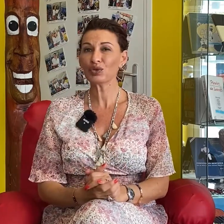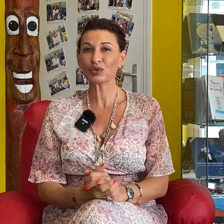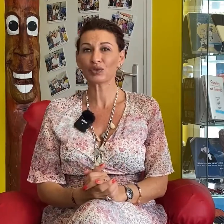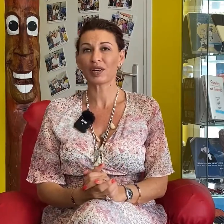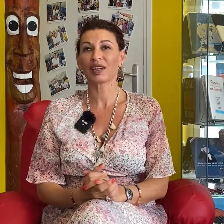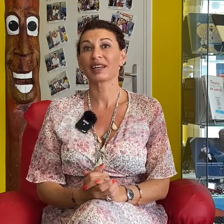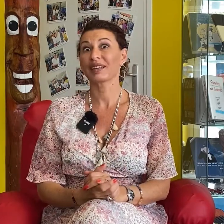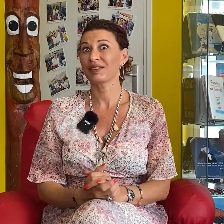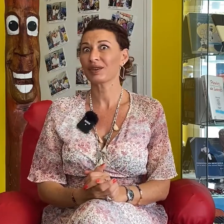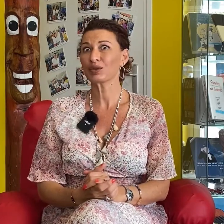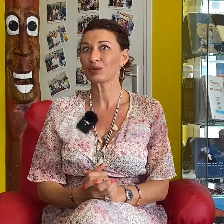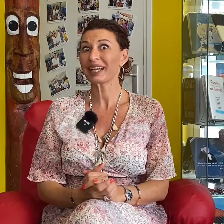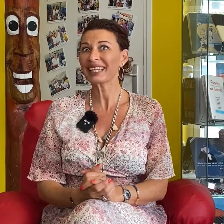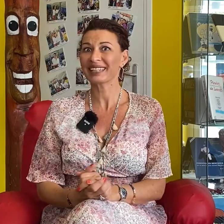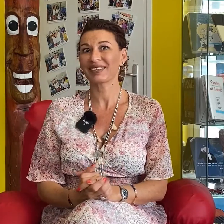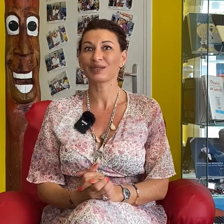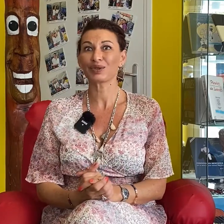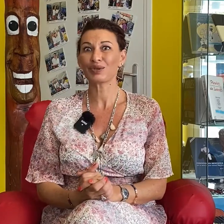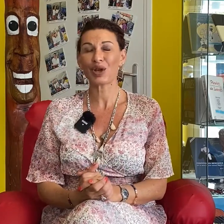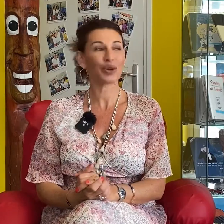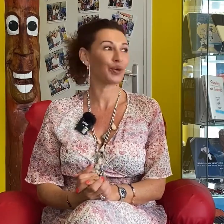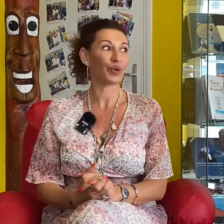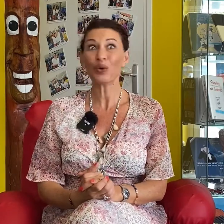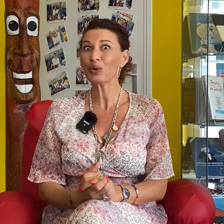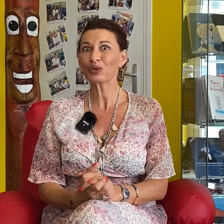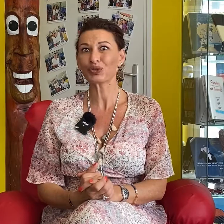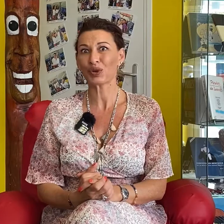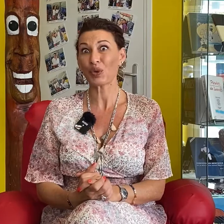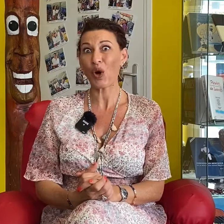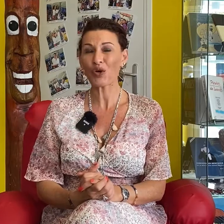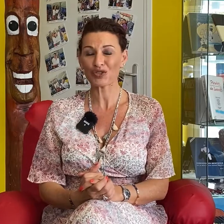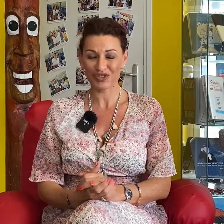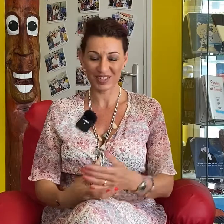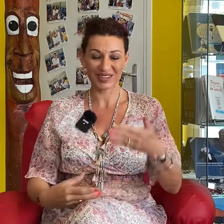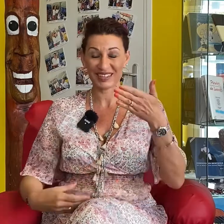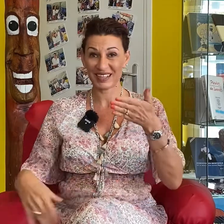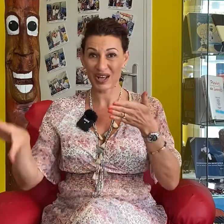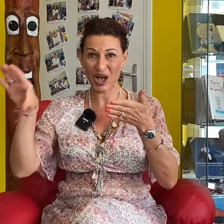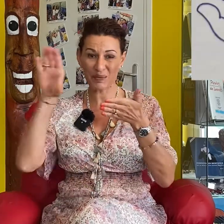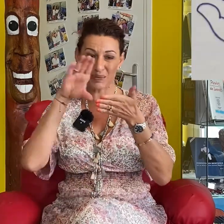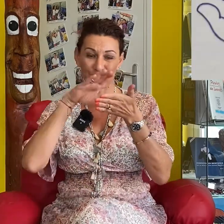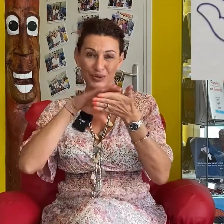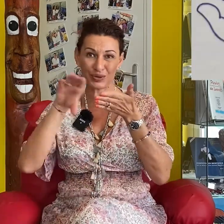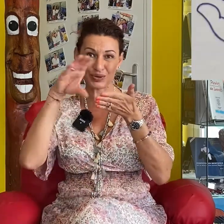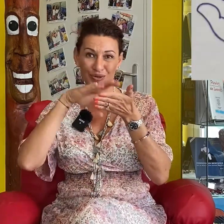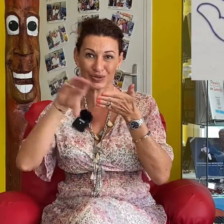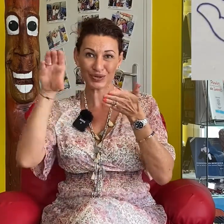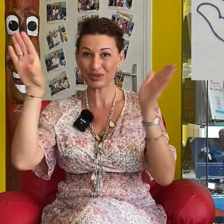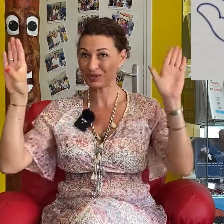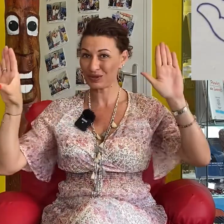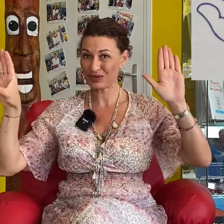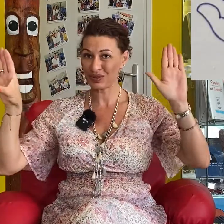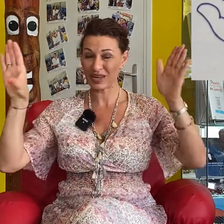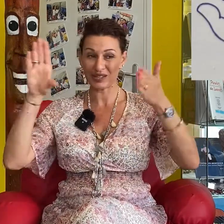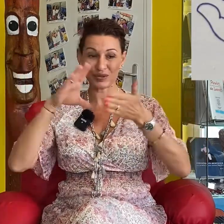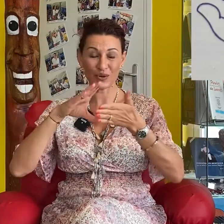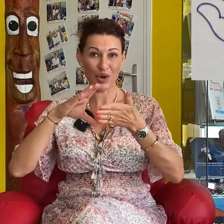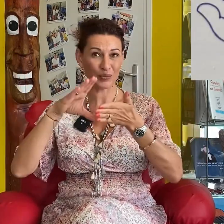Toulouse, référence aux briques de couleur rose, orange. Hop, Toulouse, configuration,